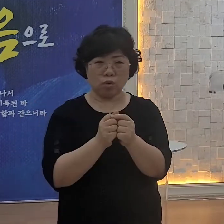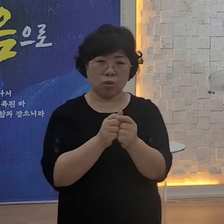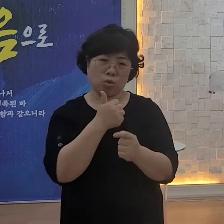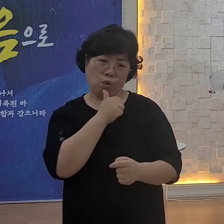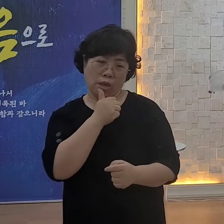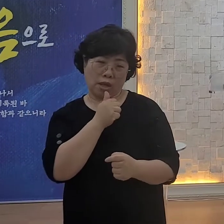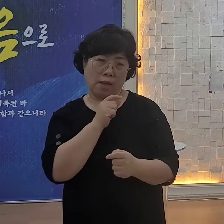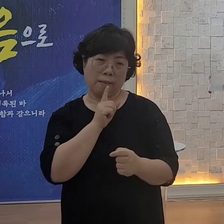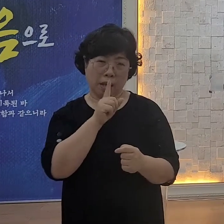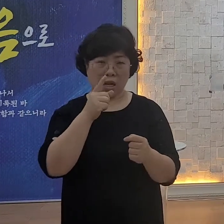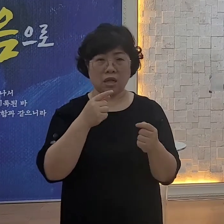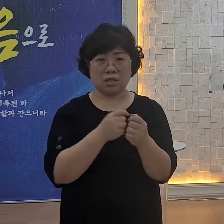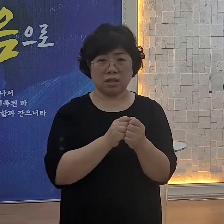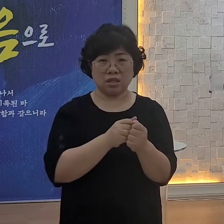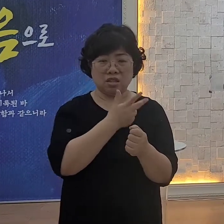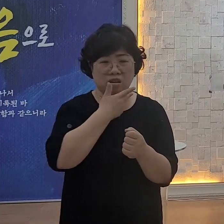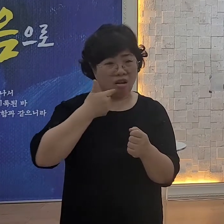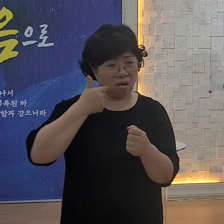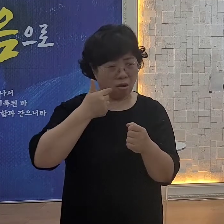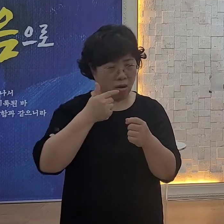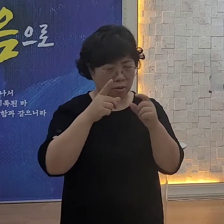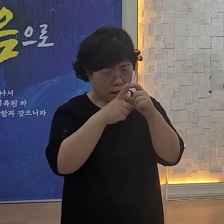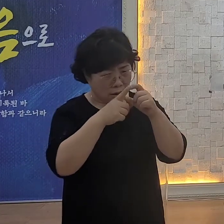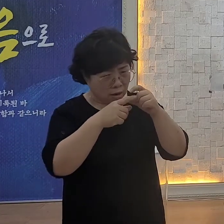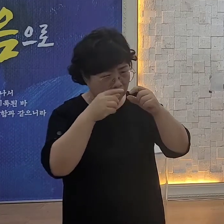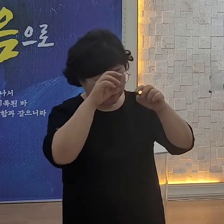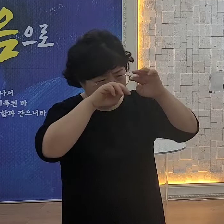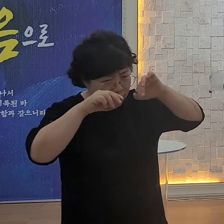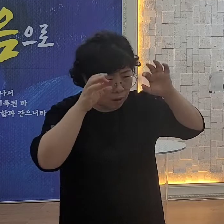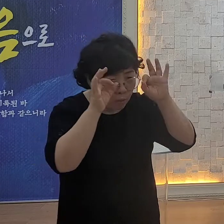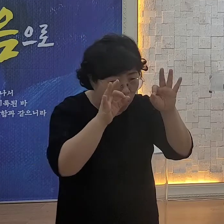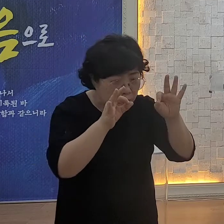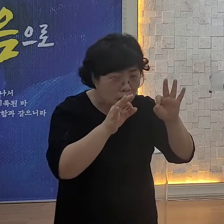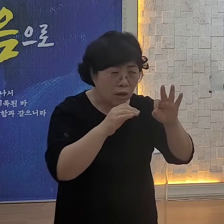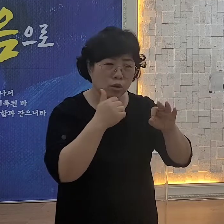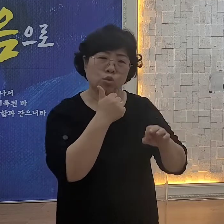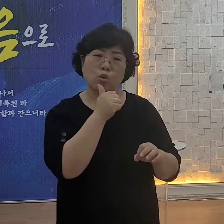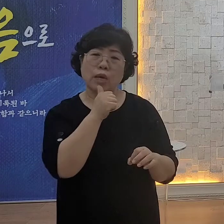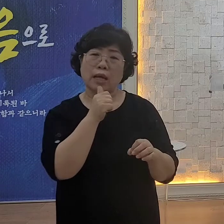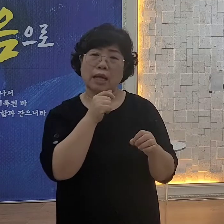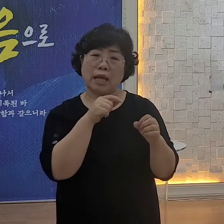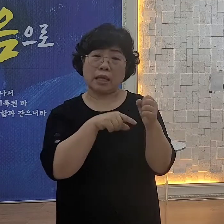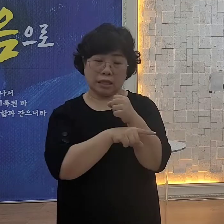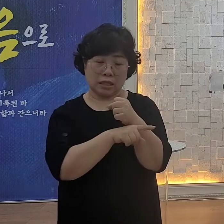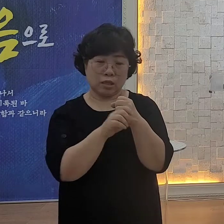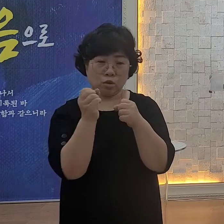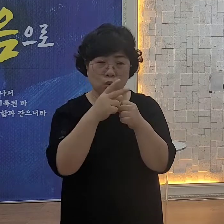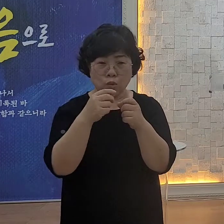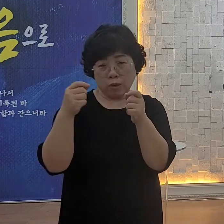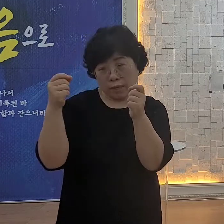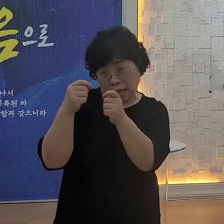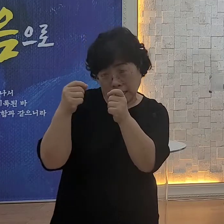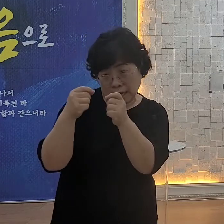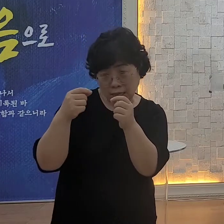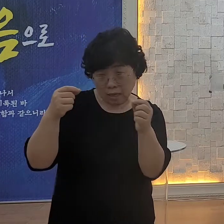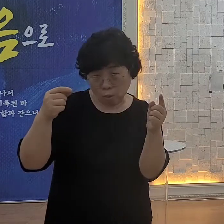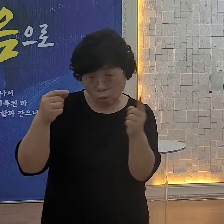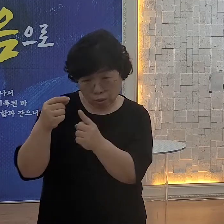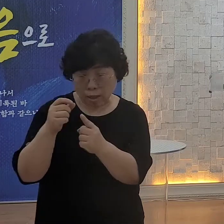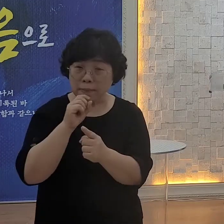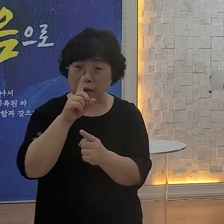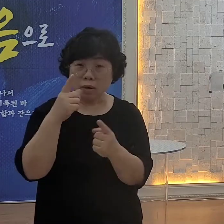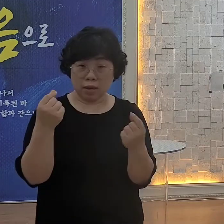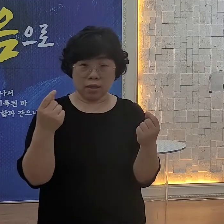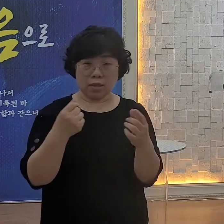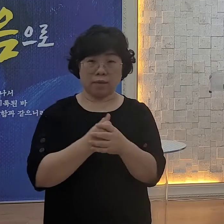들어가는 게 아니고 사실 이 성경 원어의 뜻은 소개하다 또는 접근하다 이런 뜻입니다.